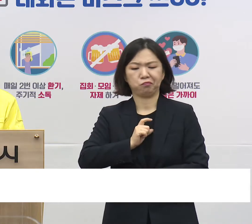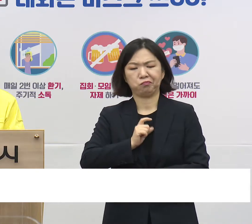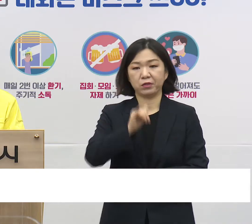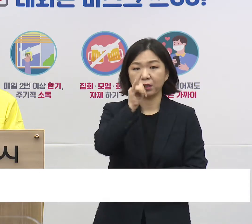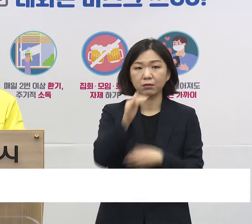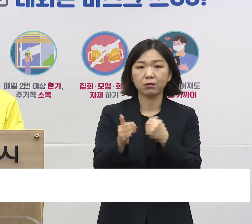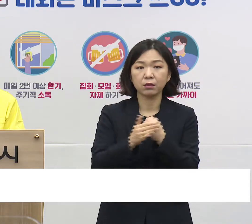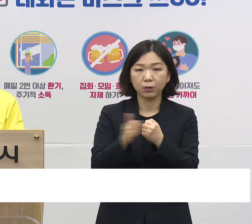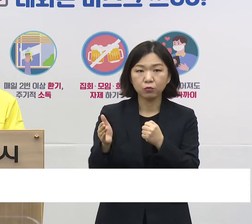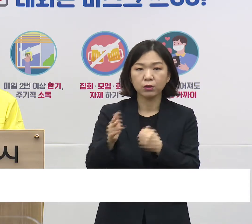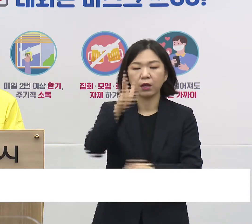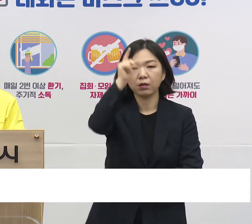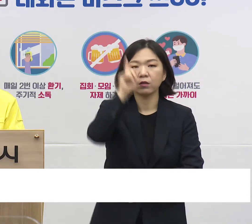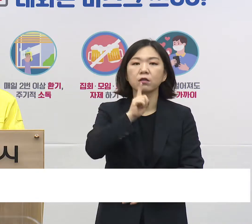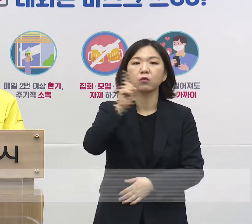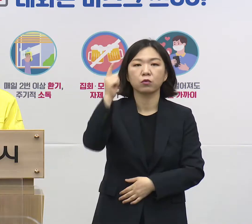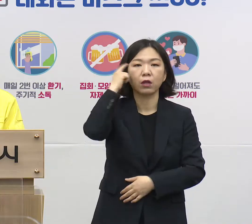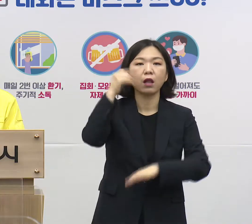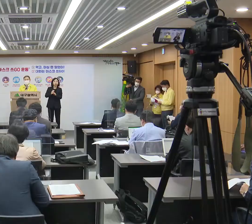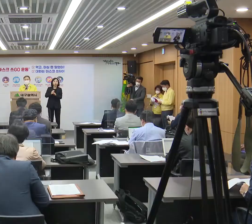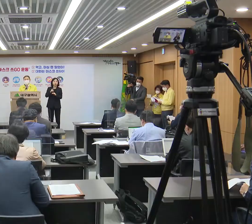수사기관에 수사 의뢰할 계획입니다.